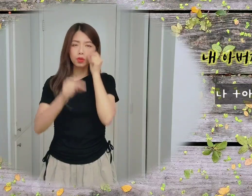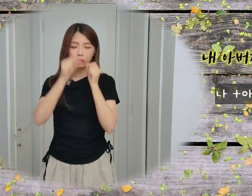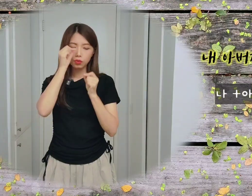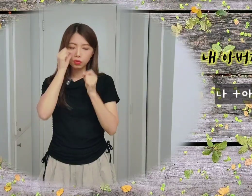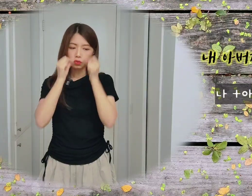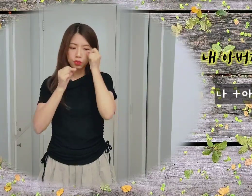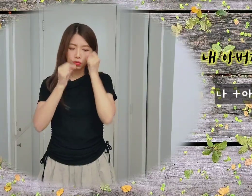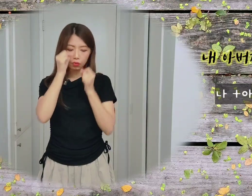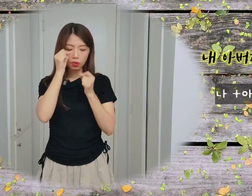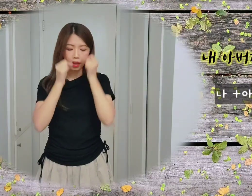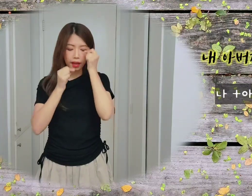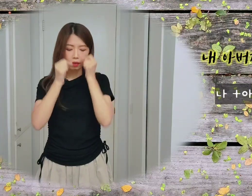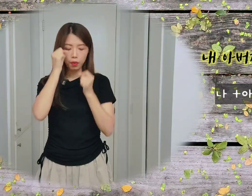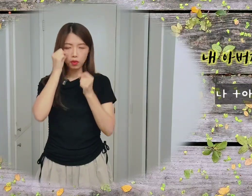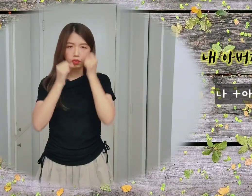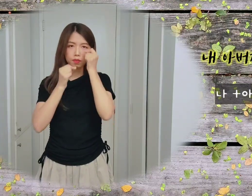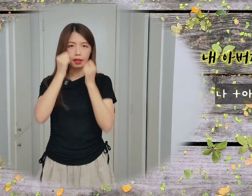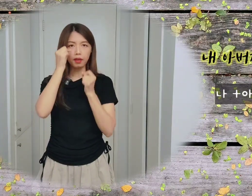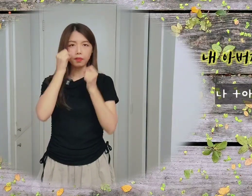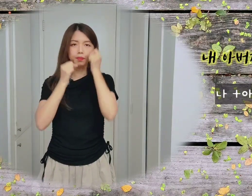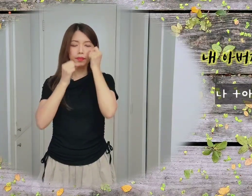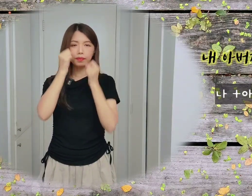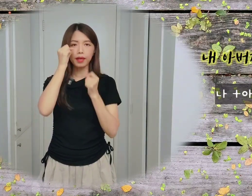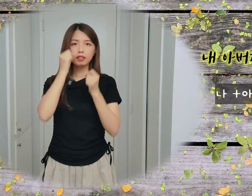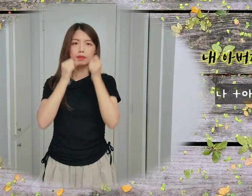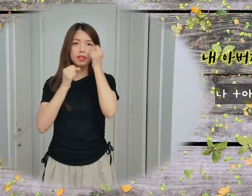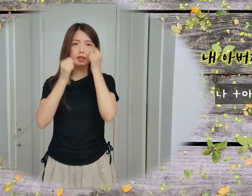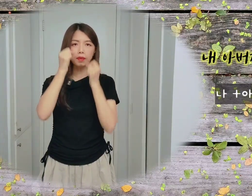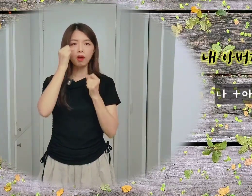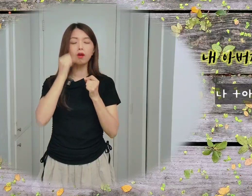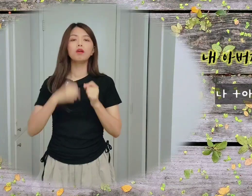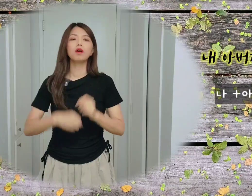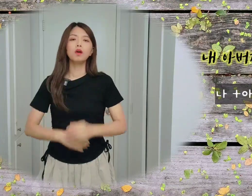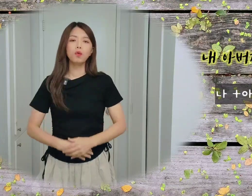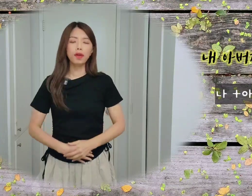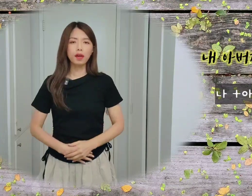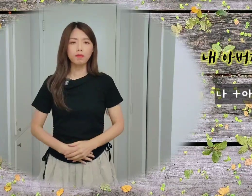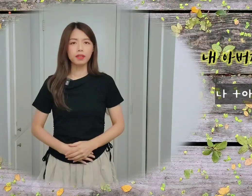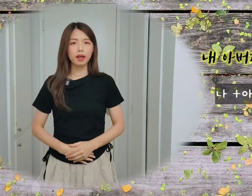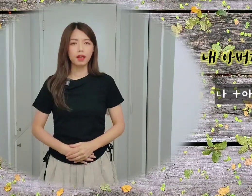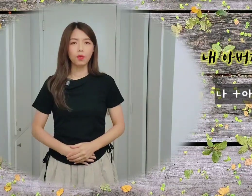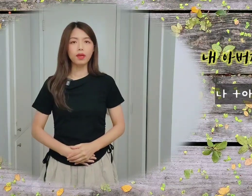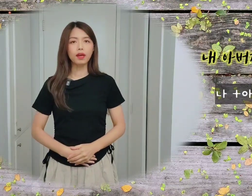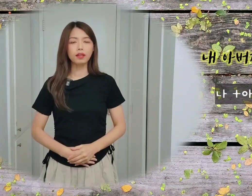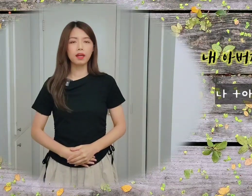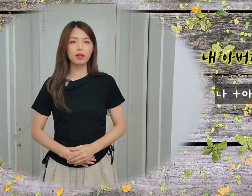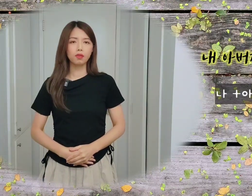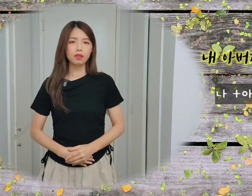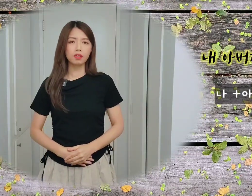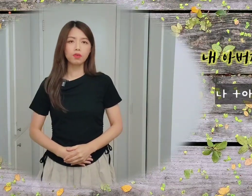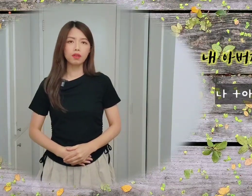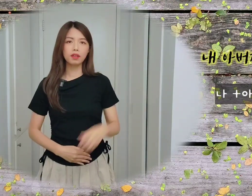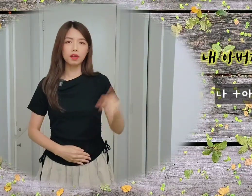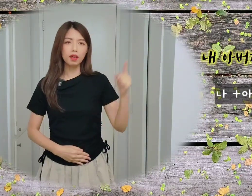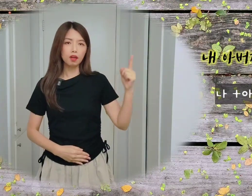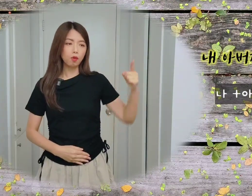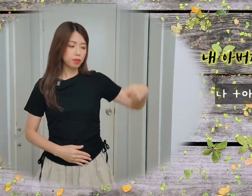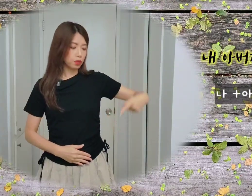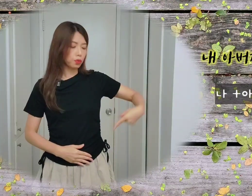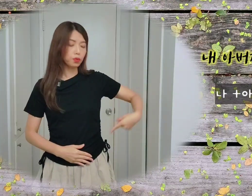하시고 울다 표현해 주시면 돼요. 가슴을 치며 회개합니다. 회개하다 이런 뜻의